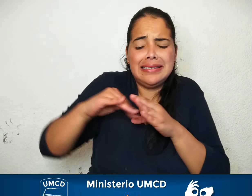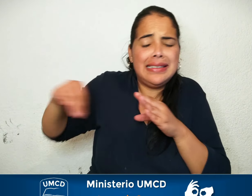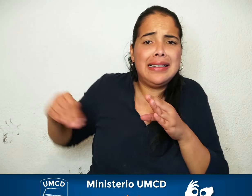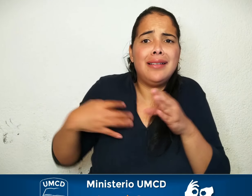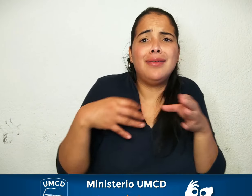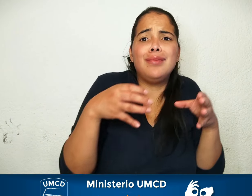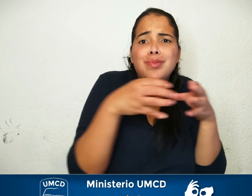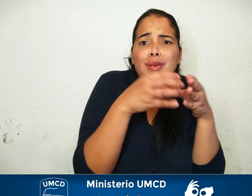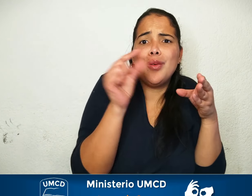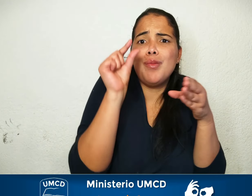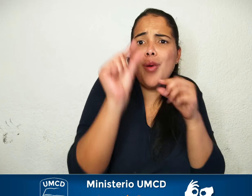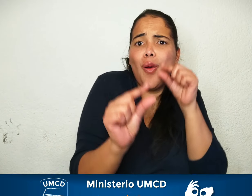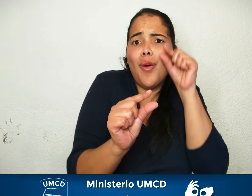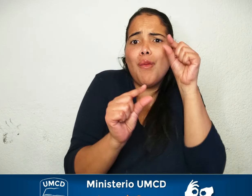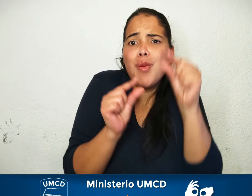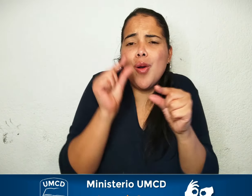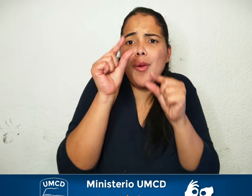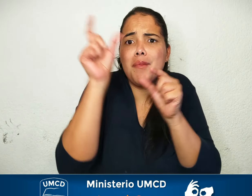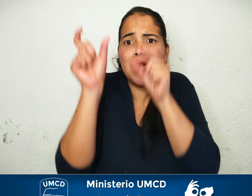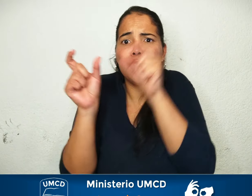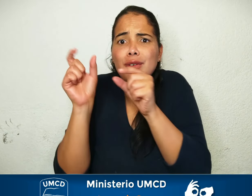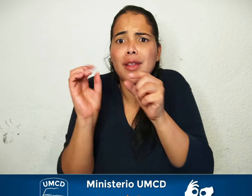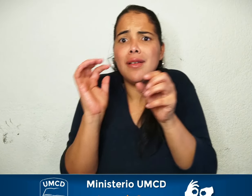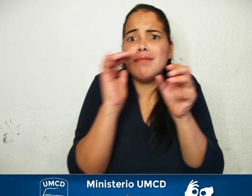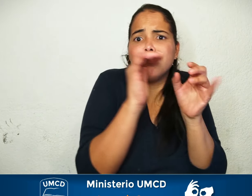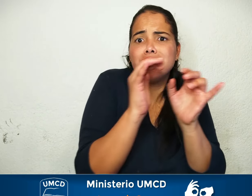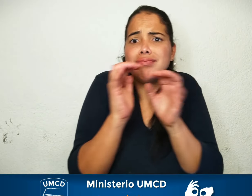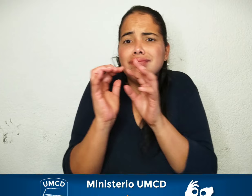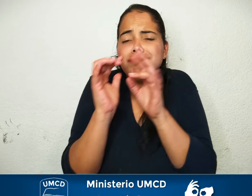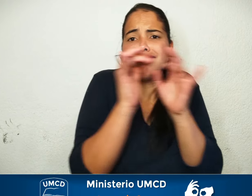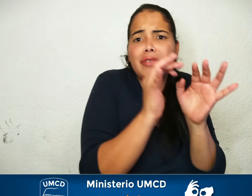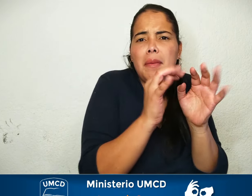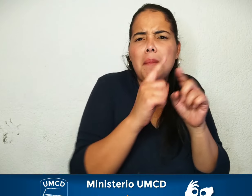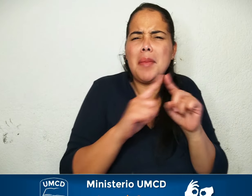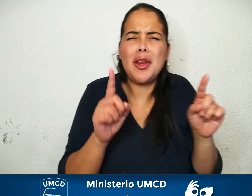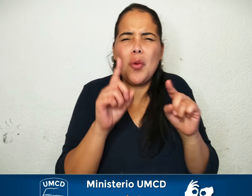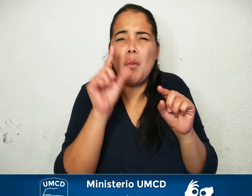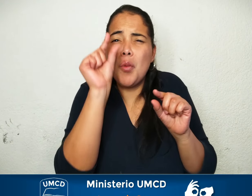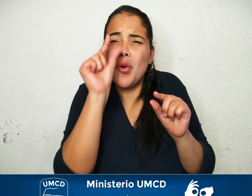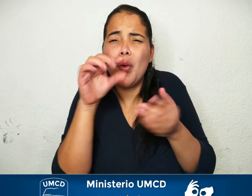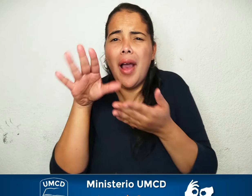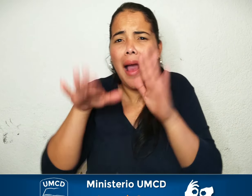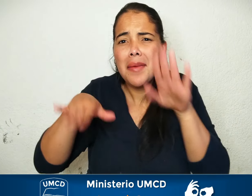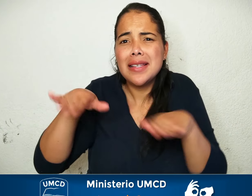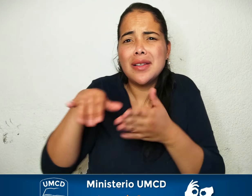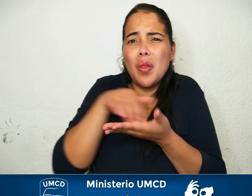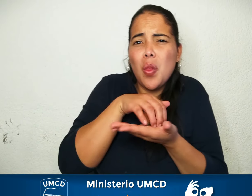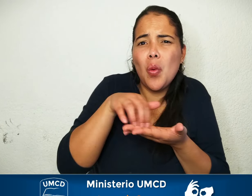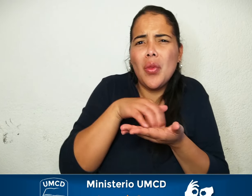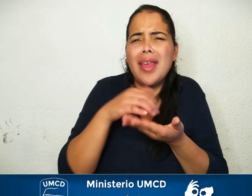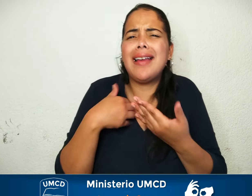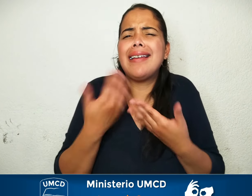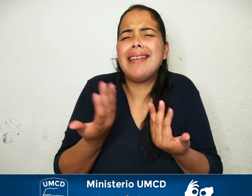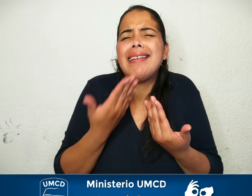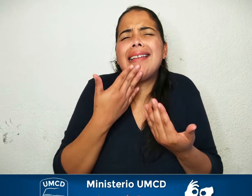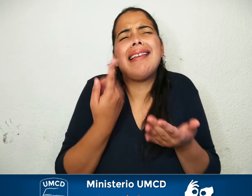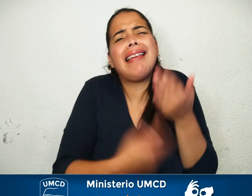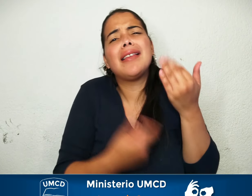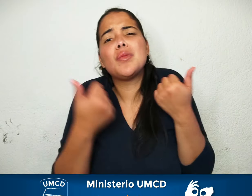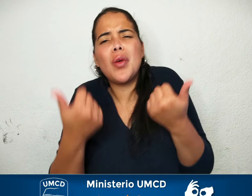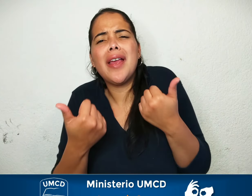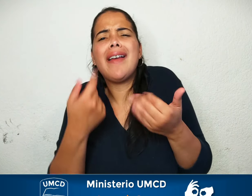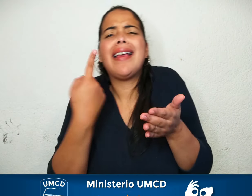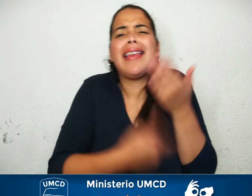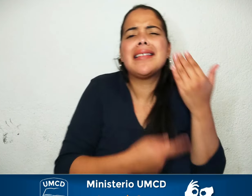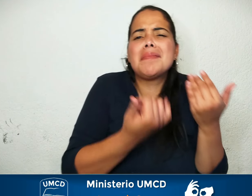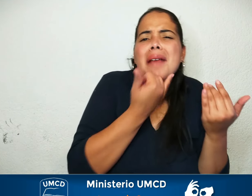Dios, se iban acercando poco a poco al conocimiento, pero todavía no entendían qué realmente era bueno, qué realmente era